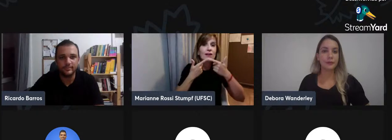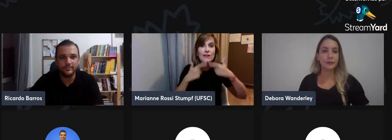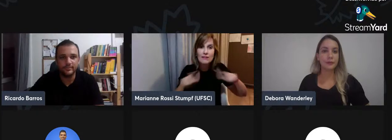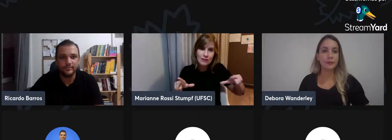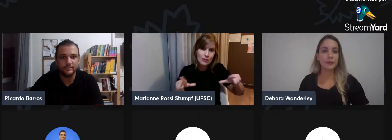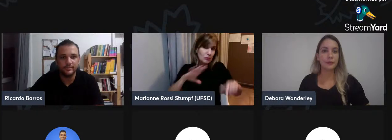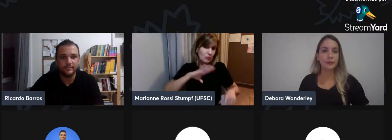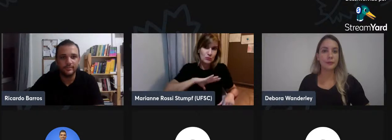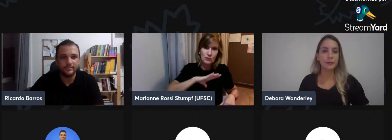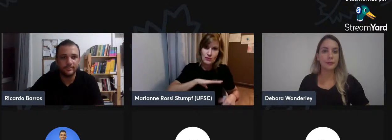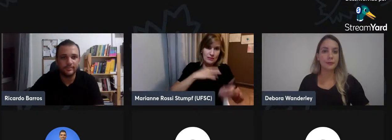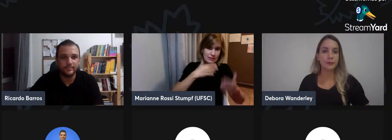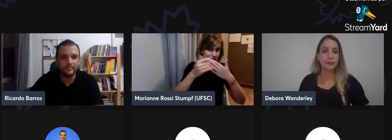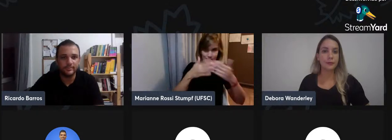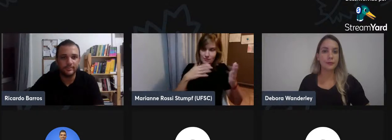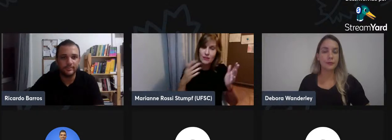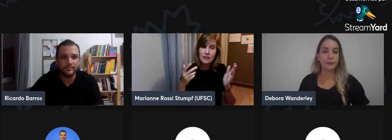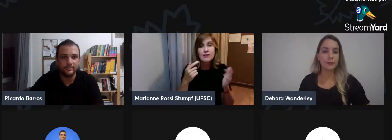Então,